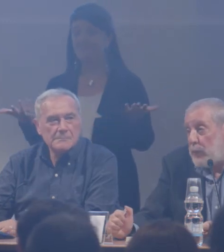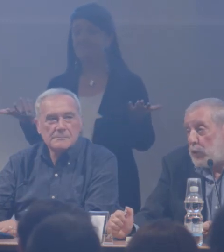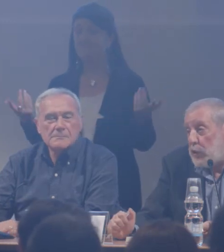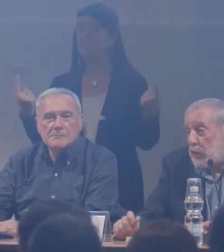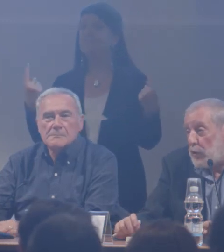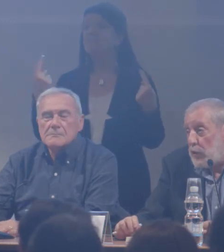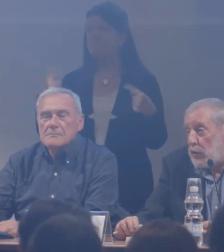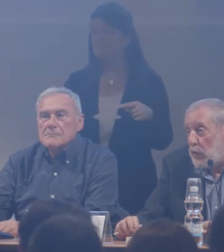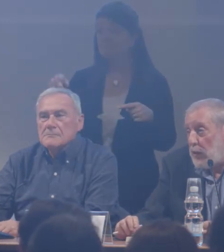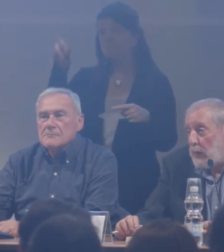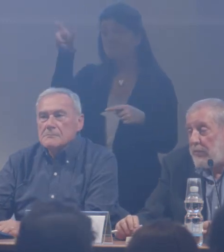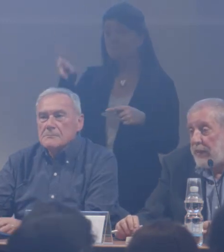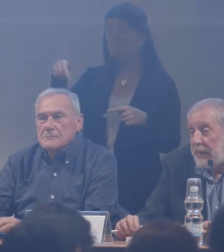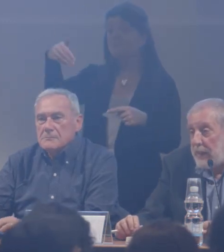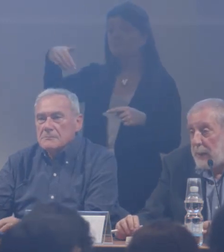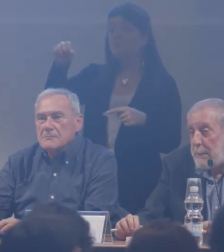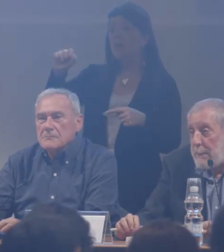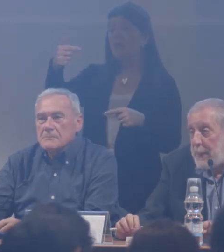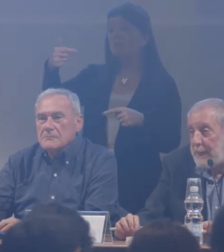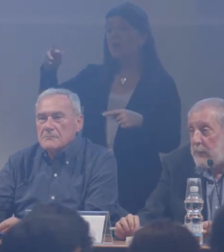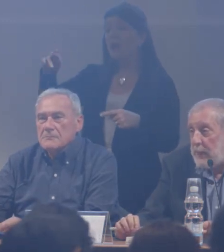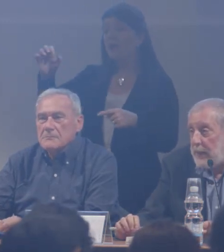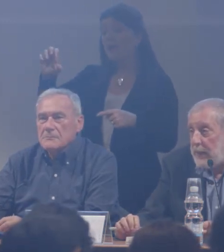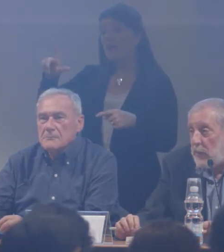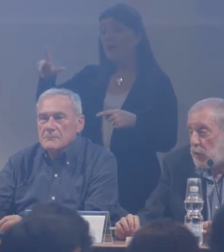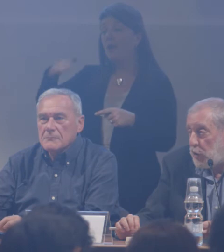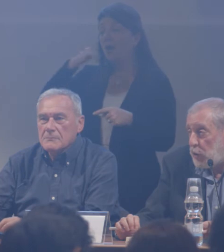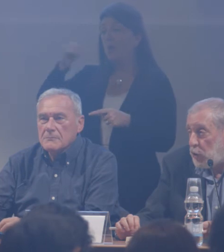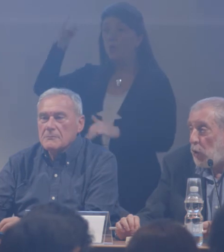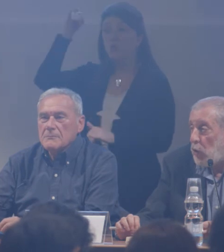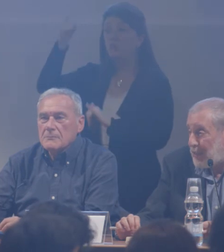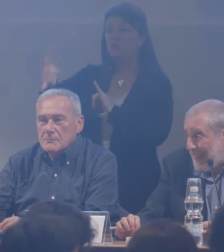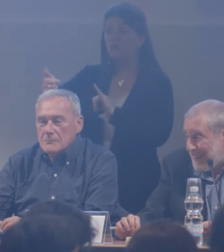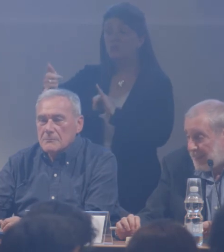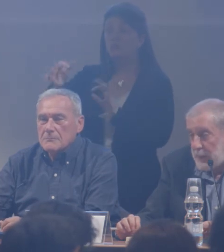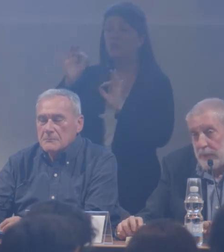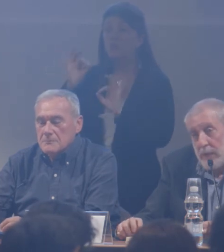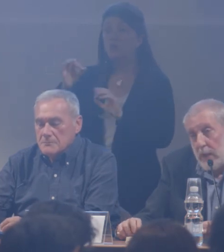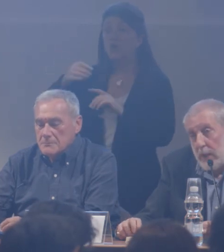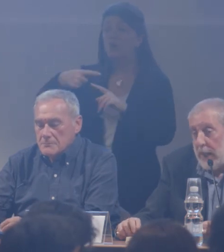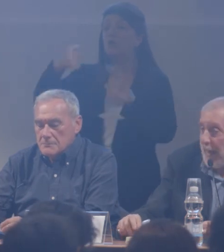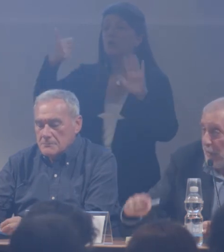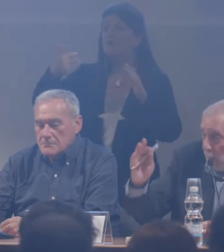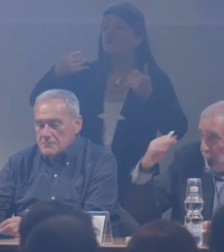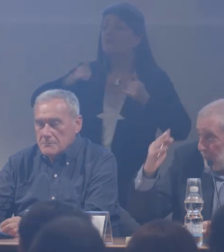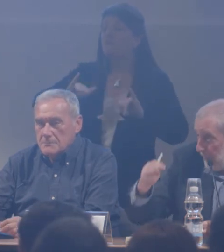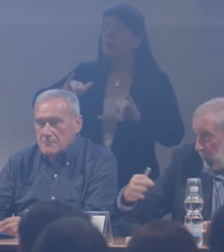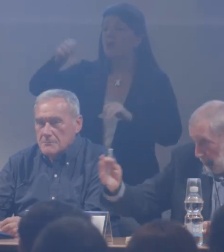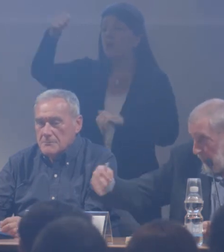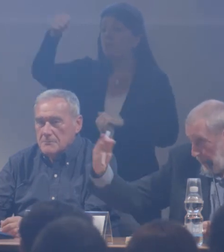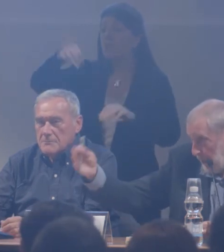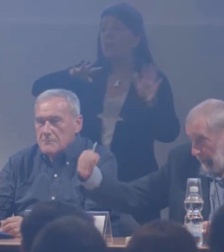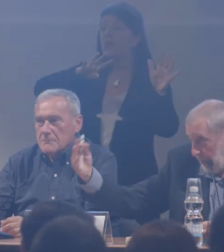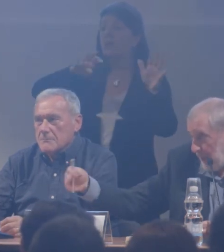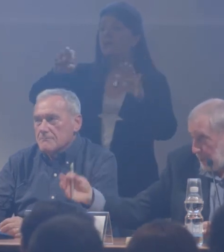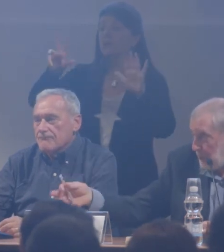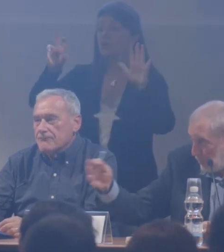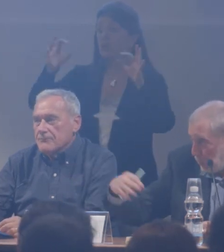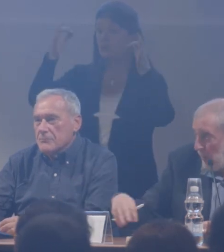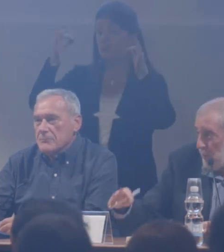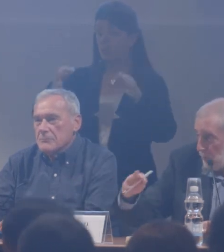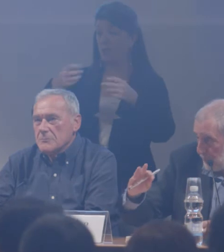Mattarella fu ucciso il giorno dell'Epifania del 1980 e non è il primo,